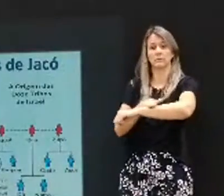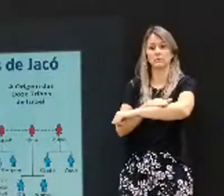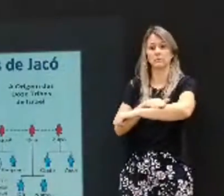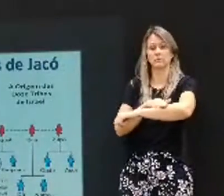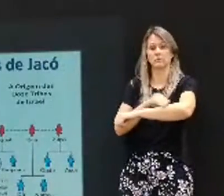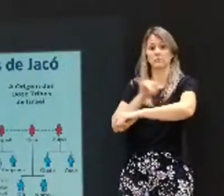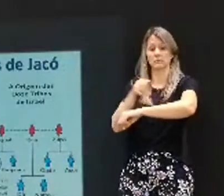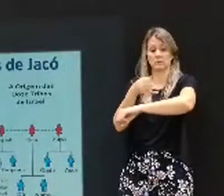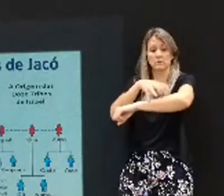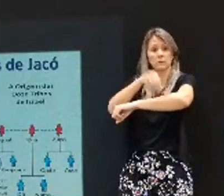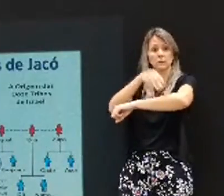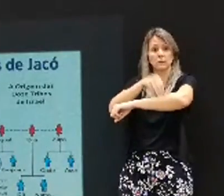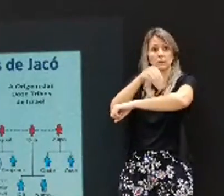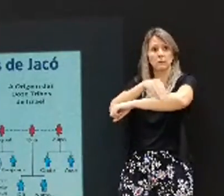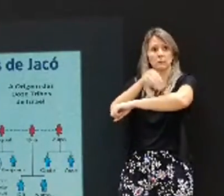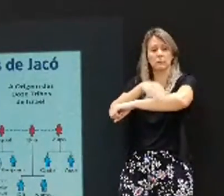Né? Esaú, esse sinal de Esaú,